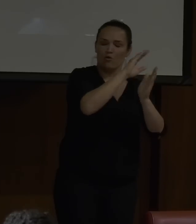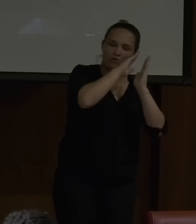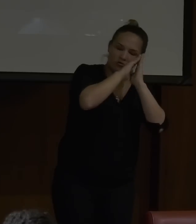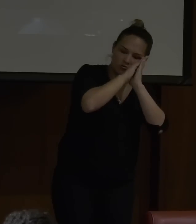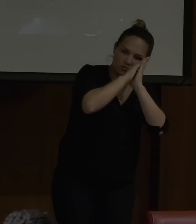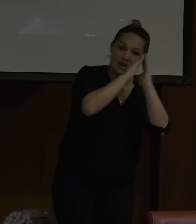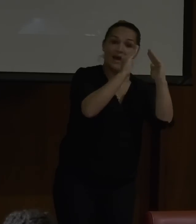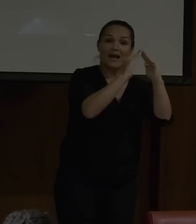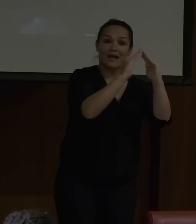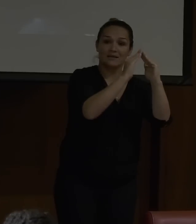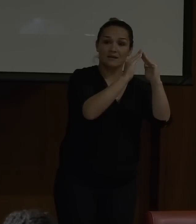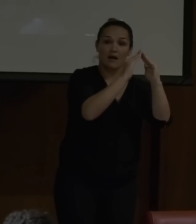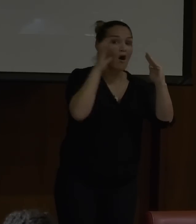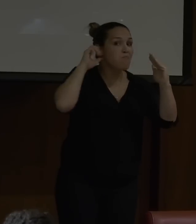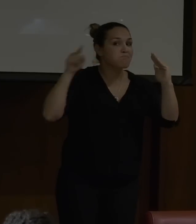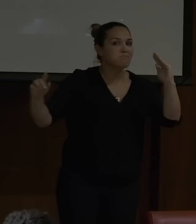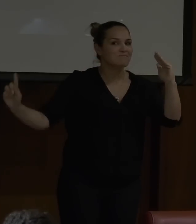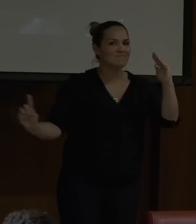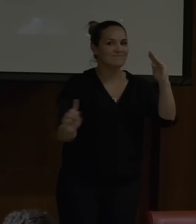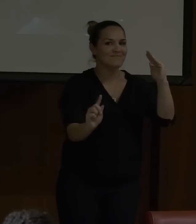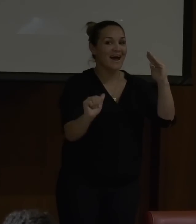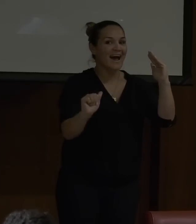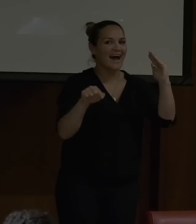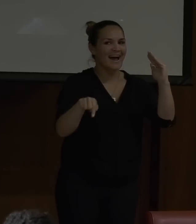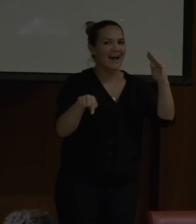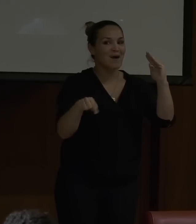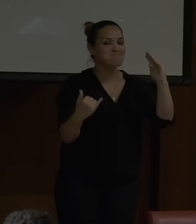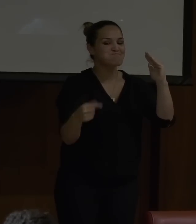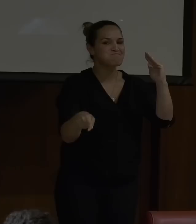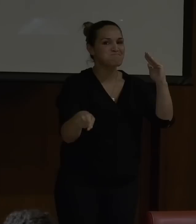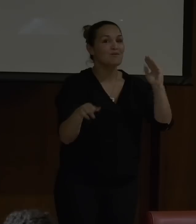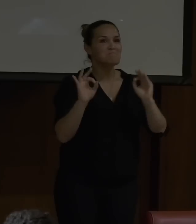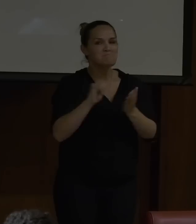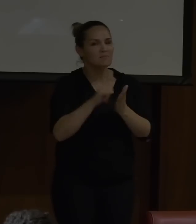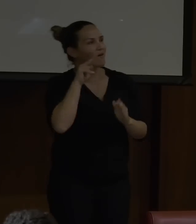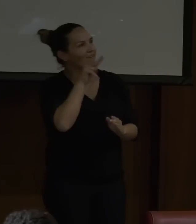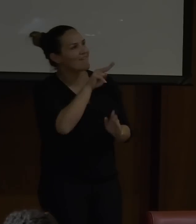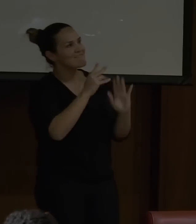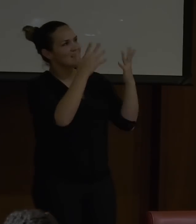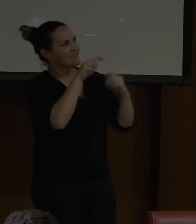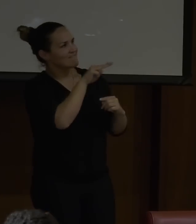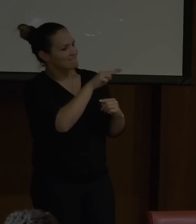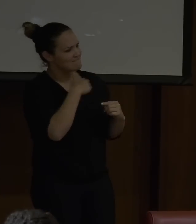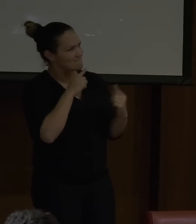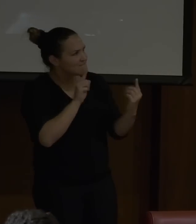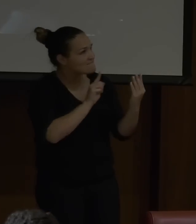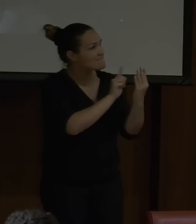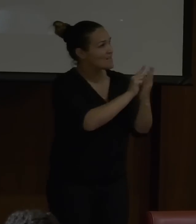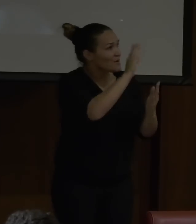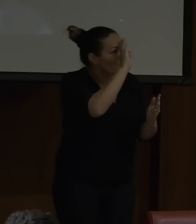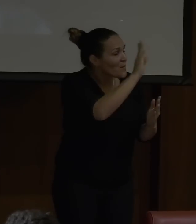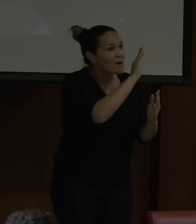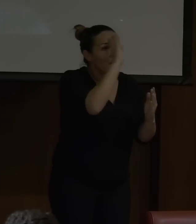esa misma casa estaba bajada una muchacha que también había estado en la fiesta y que incluso se había acercado al conjunto musical para saludar